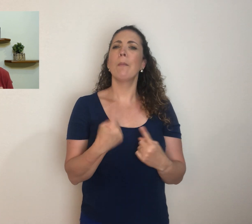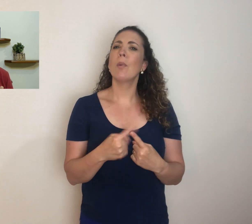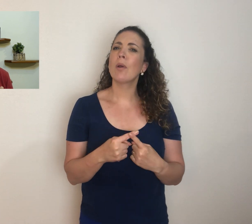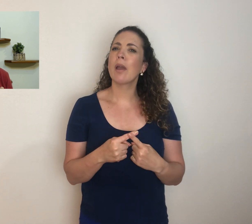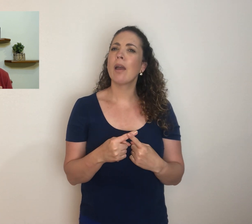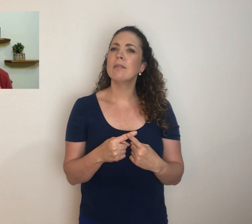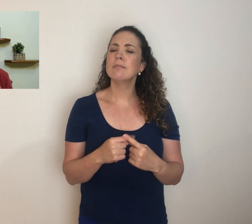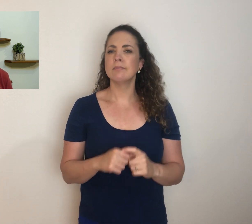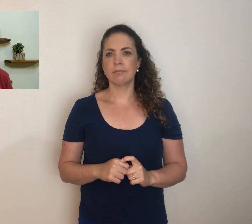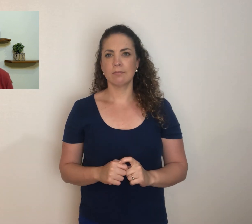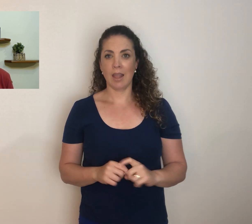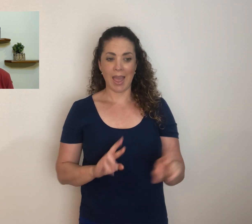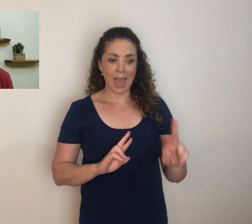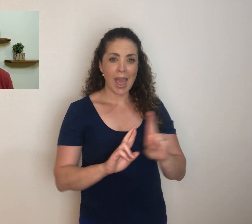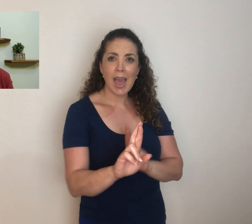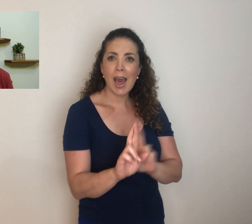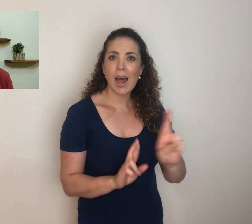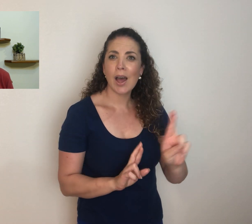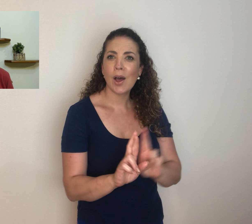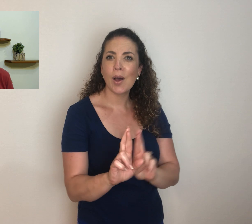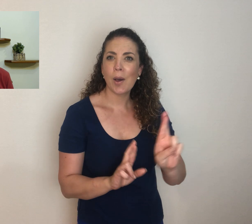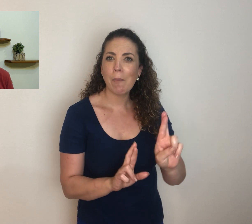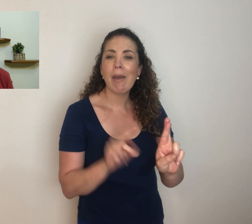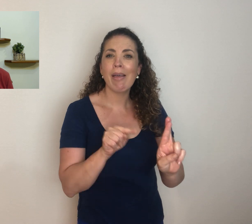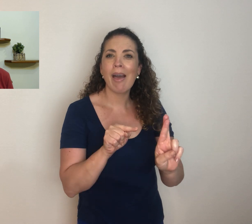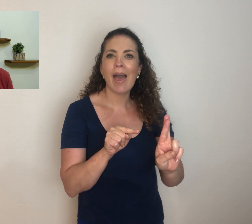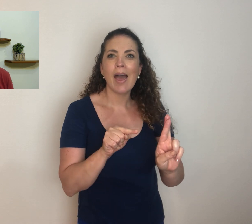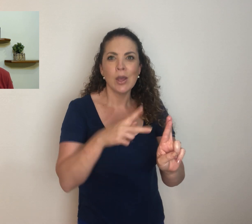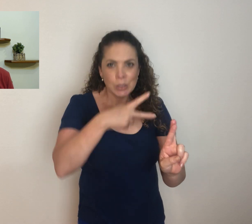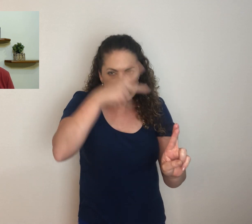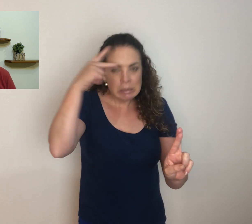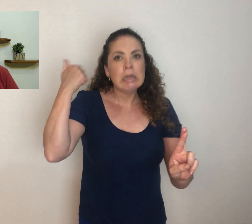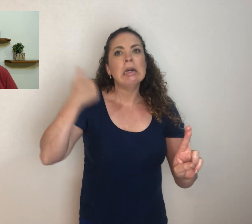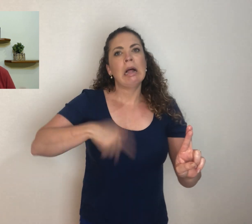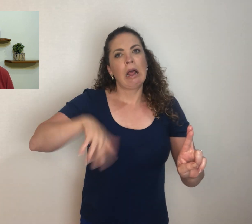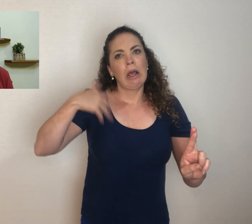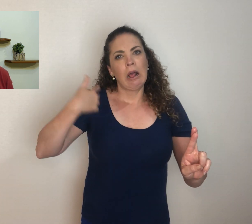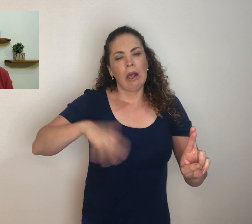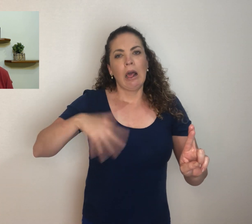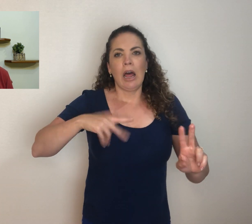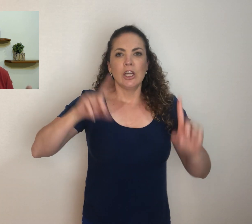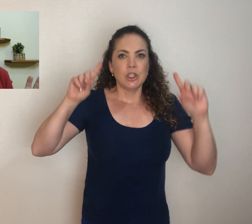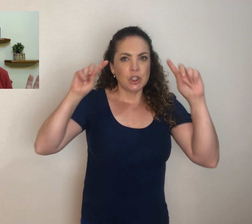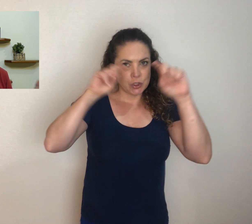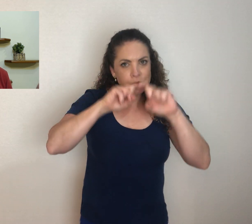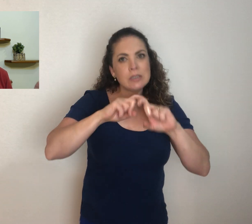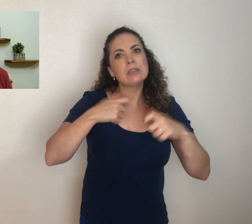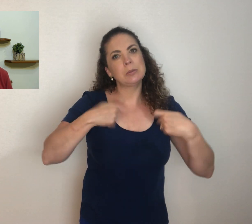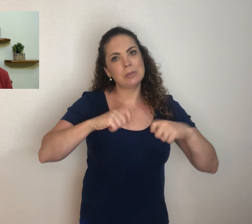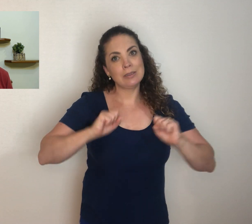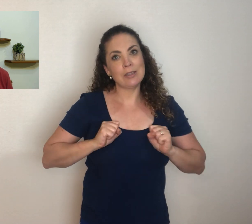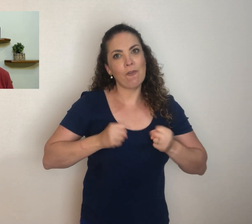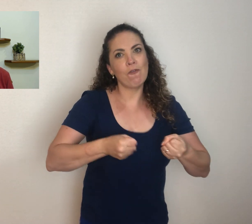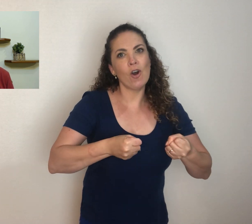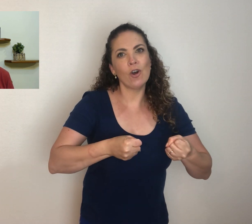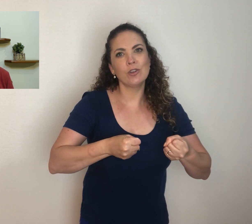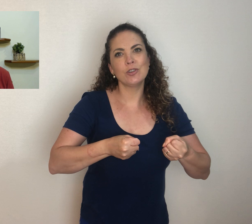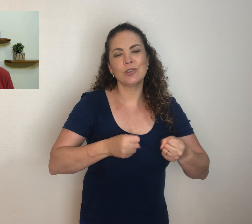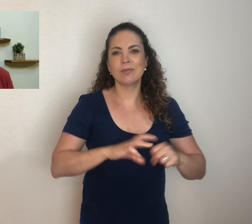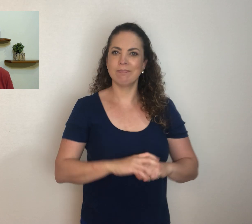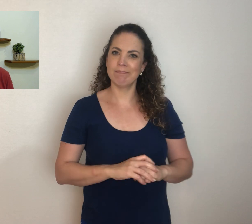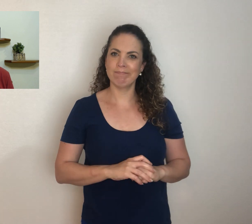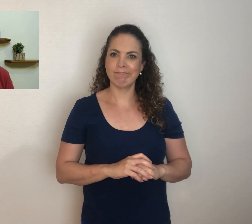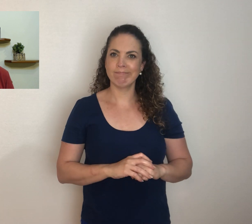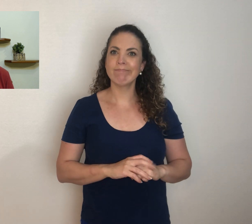trabalho, me tira do meu egoísmo. E, o que a gente vê hoje, cada um querendo ficar,